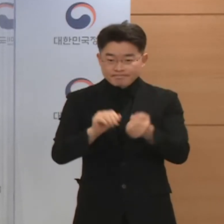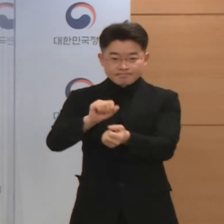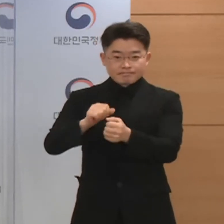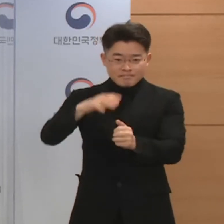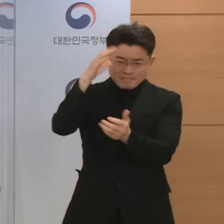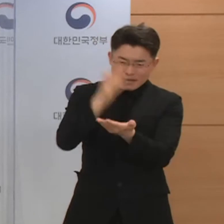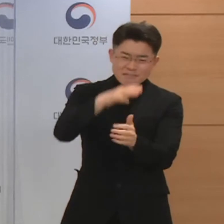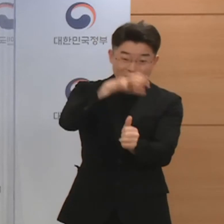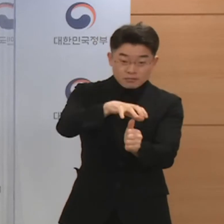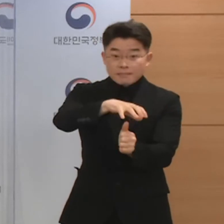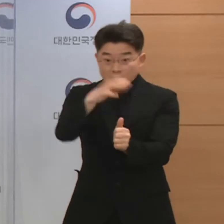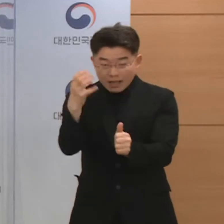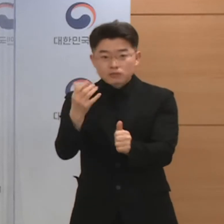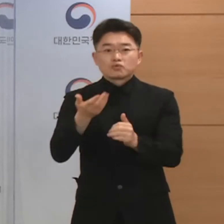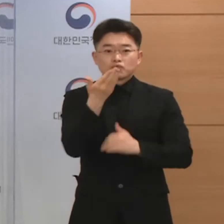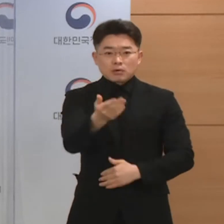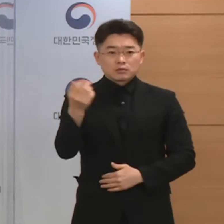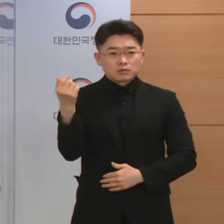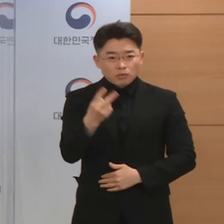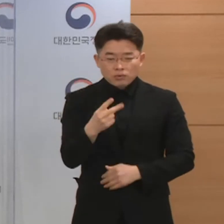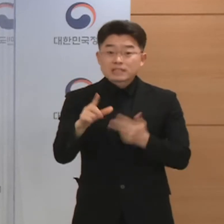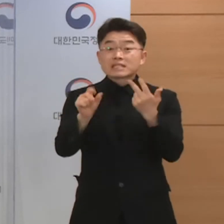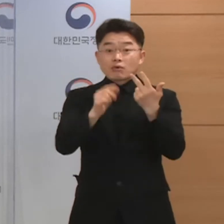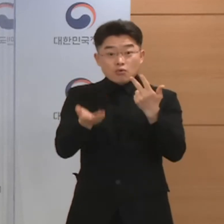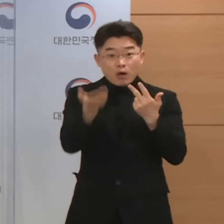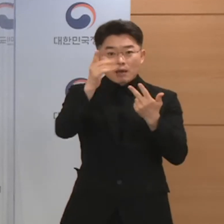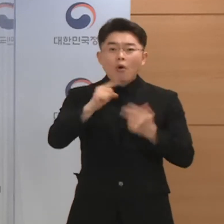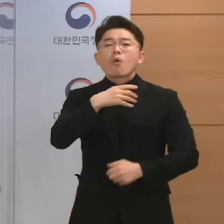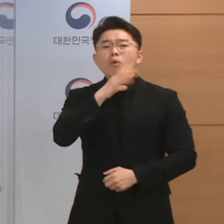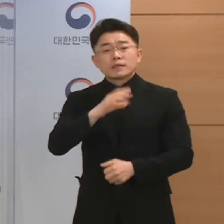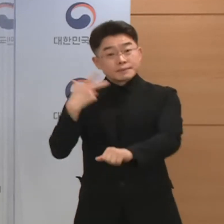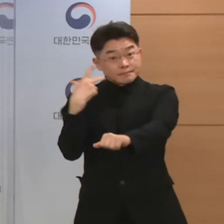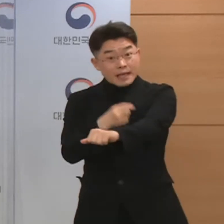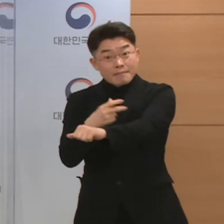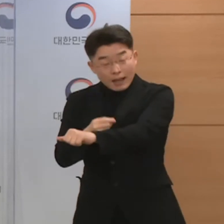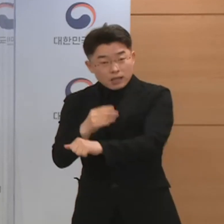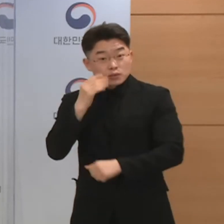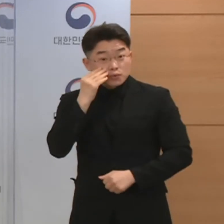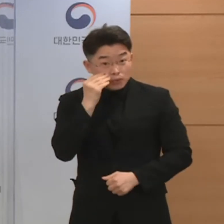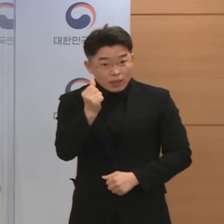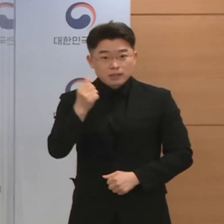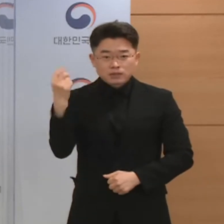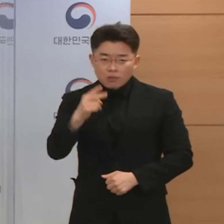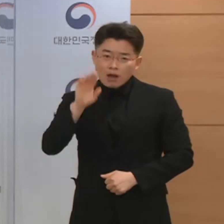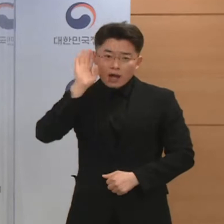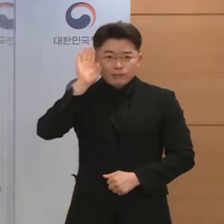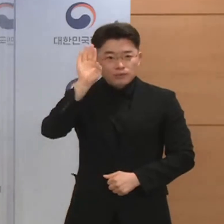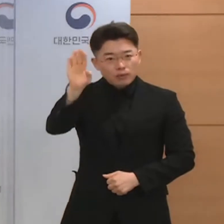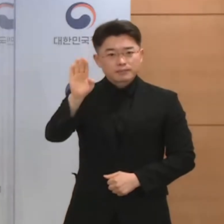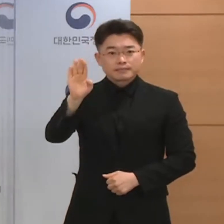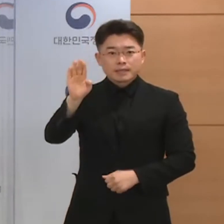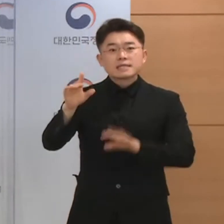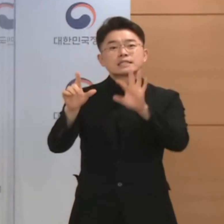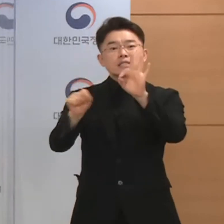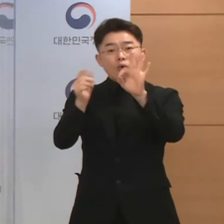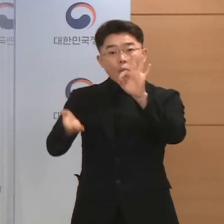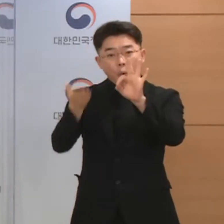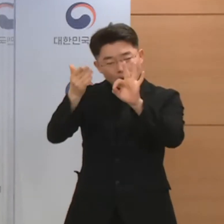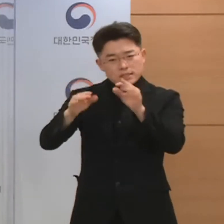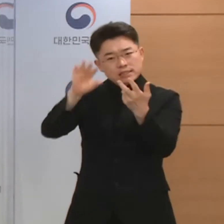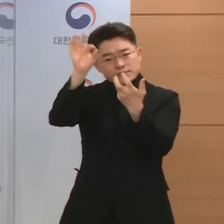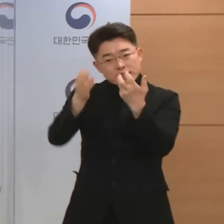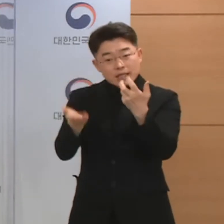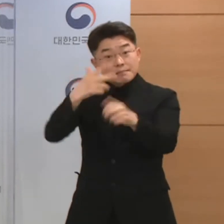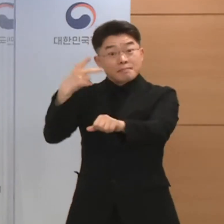완화하고 고령층 접종이 완료되는 7월 초 그리고 전 국민의 70%가 접종을 받는 10월 초에